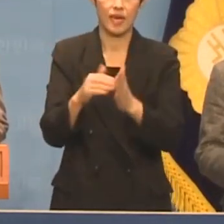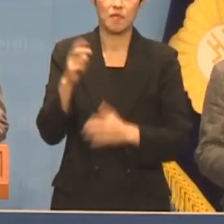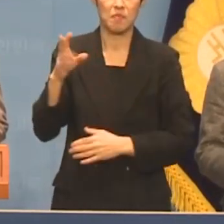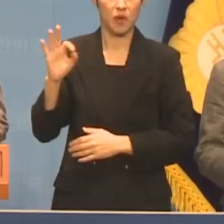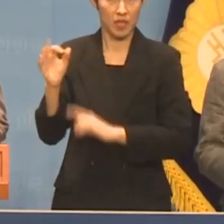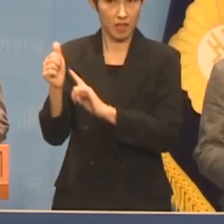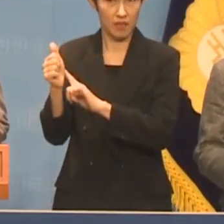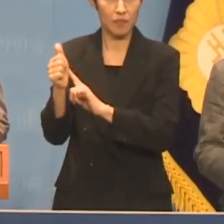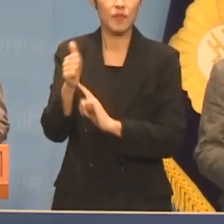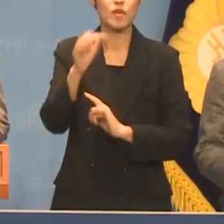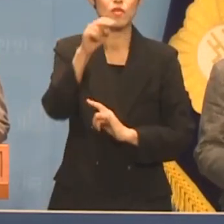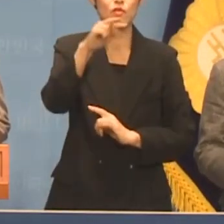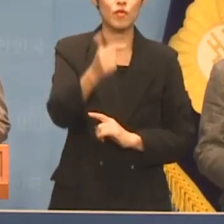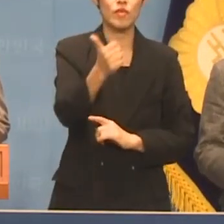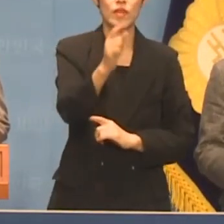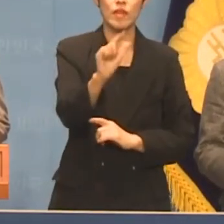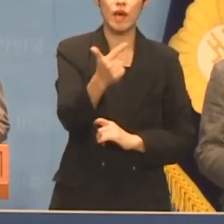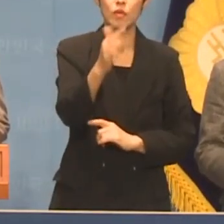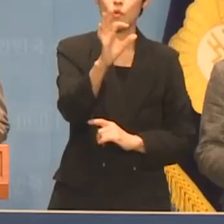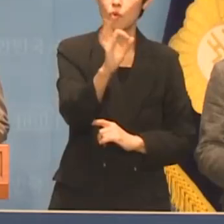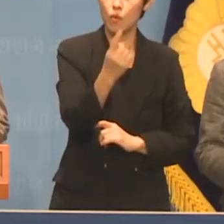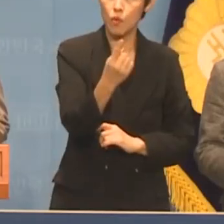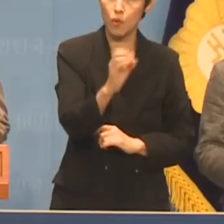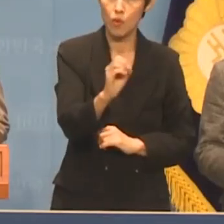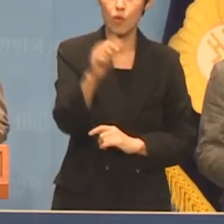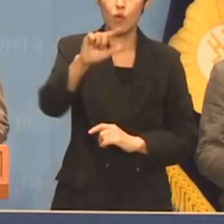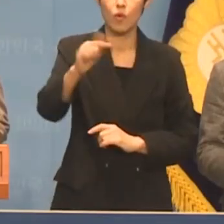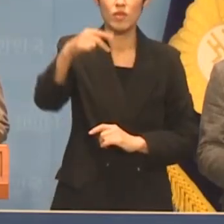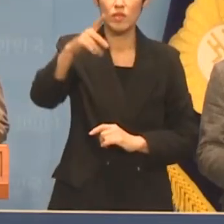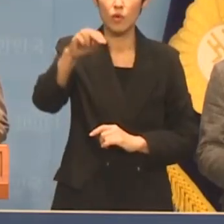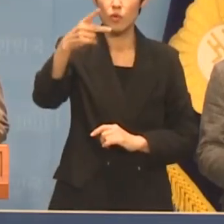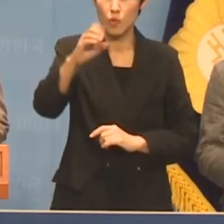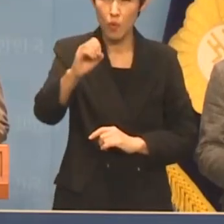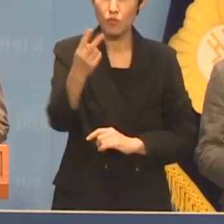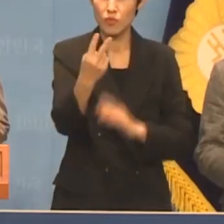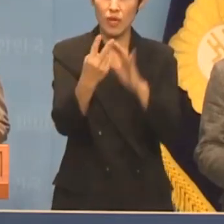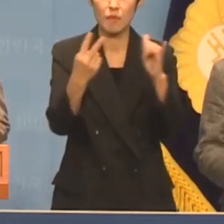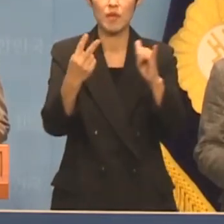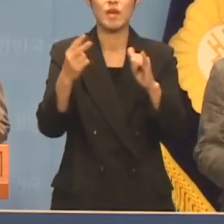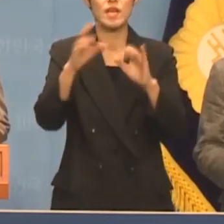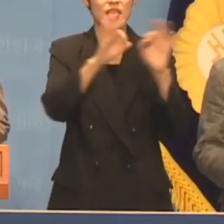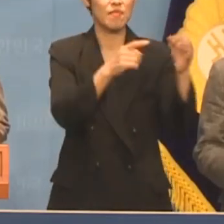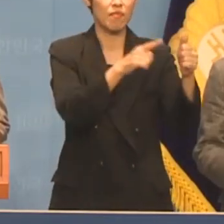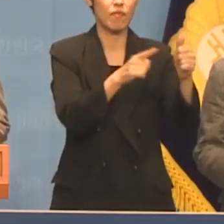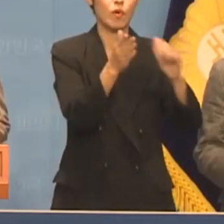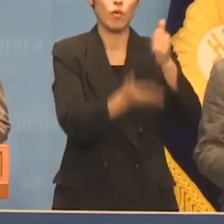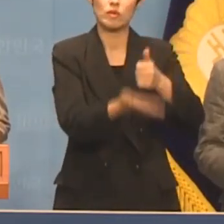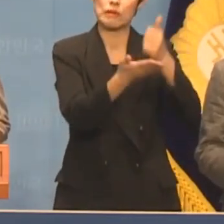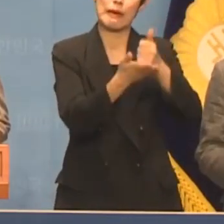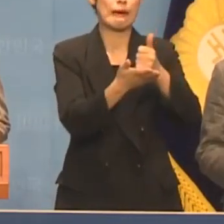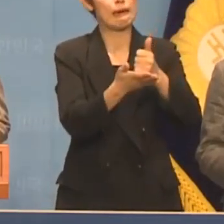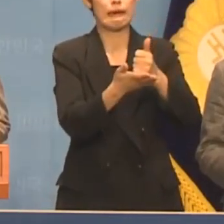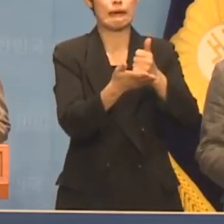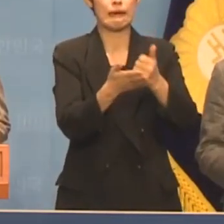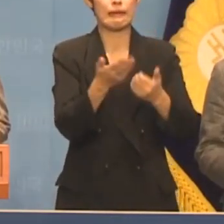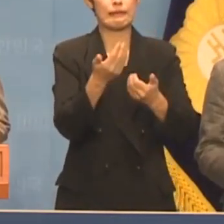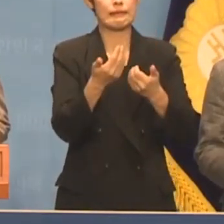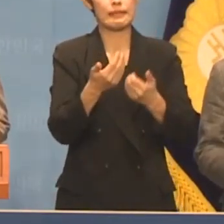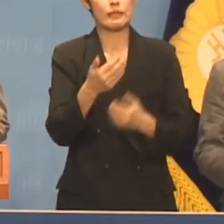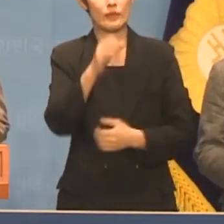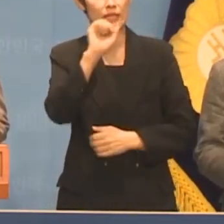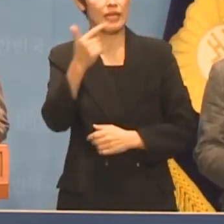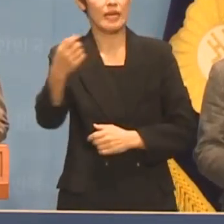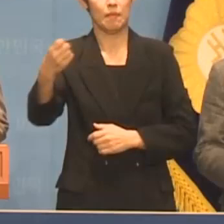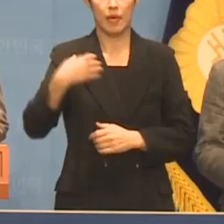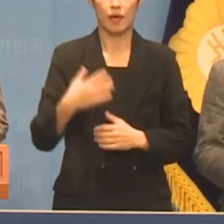윤한홍, 권선동 의원이 김영선 공천을 불편해한다는 말을 합니다. 그러자 윤석열이 나한테 특별한 얘기 안